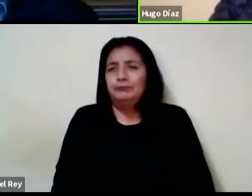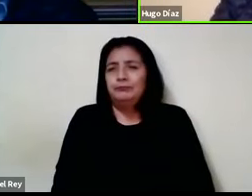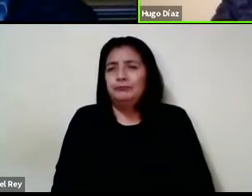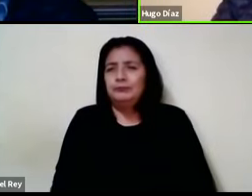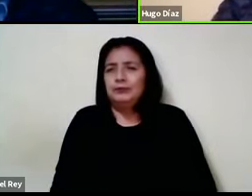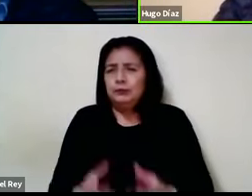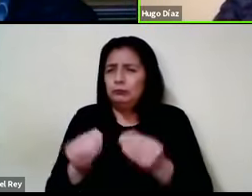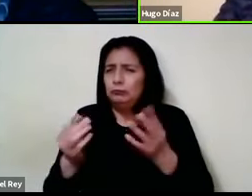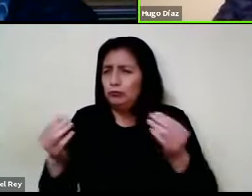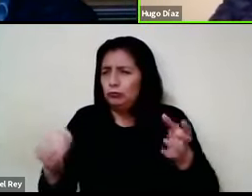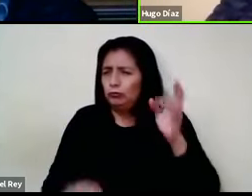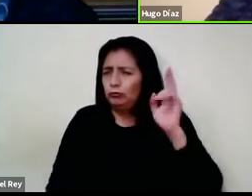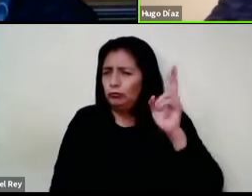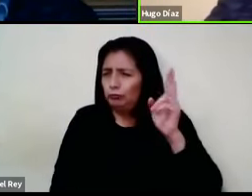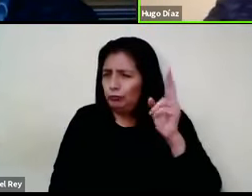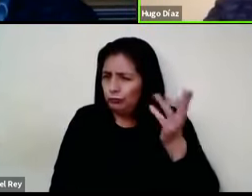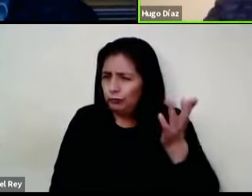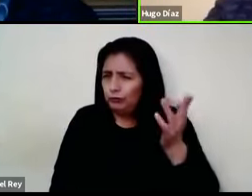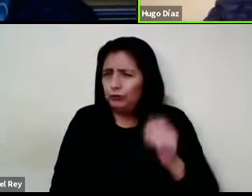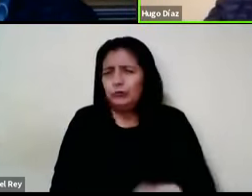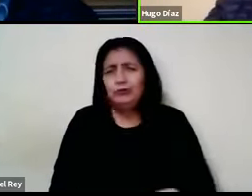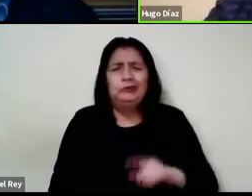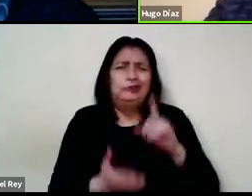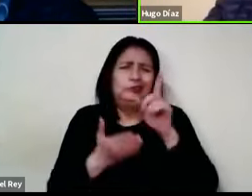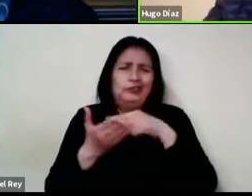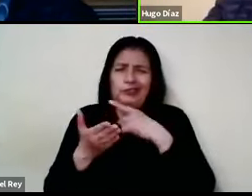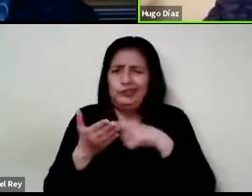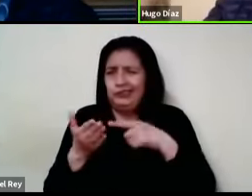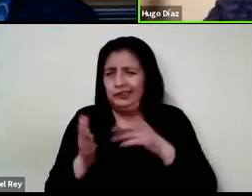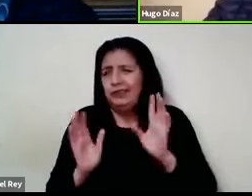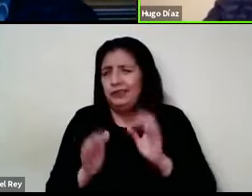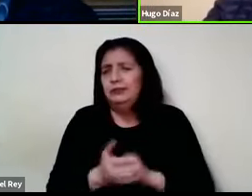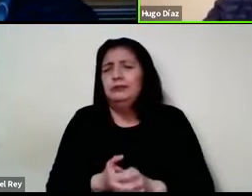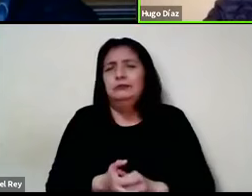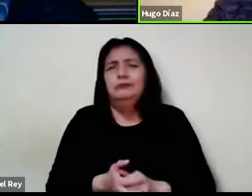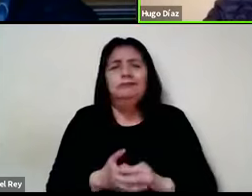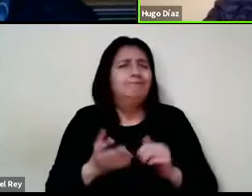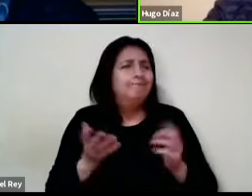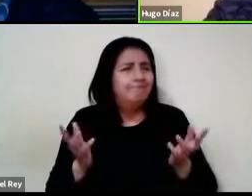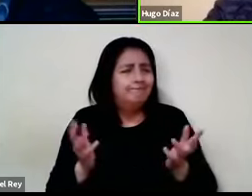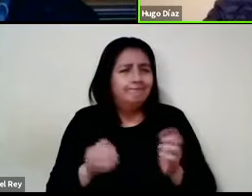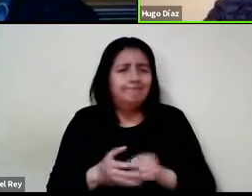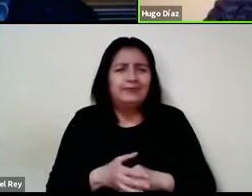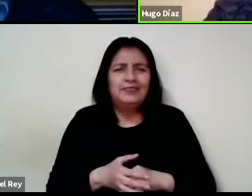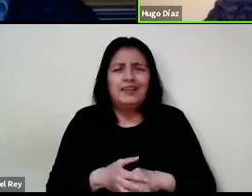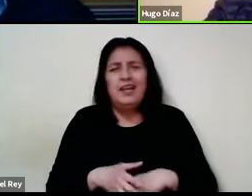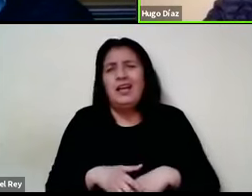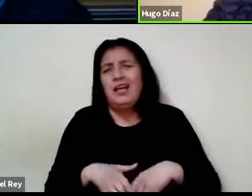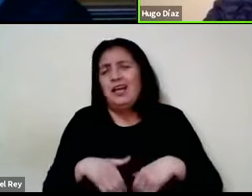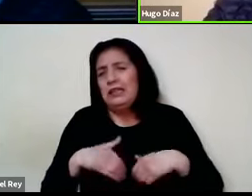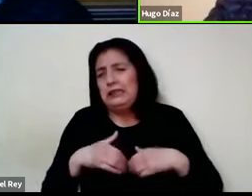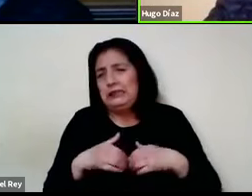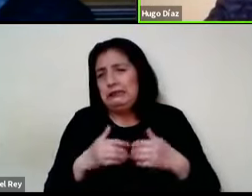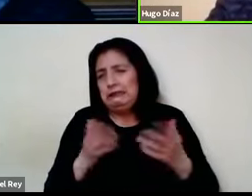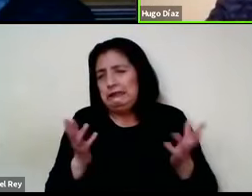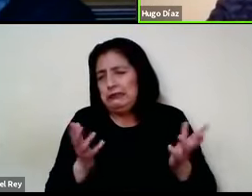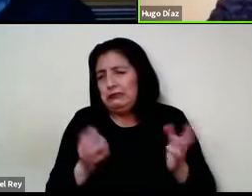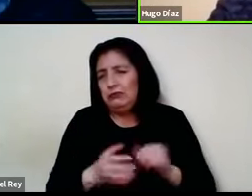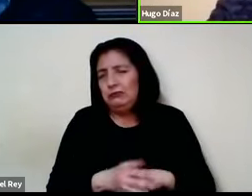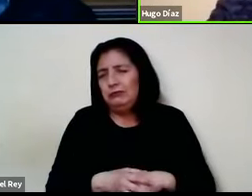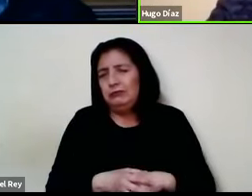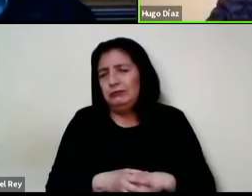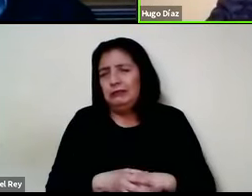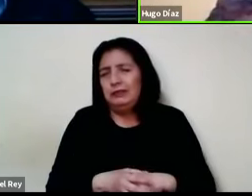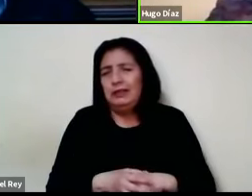Muchos profesores critican el exagerado